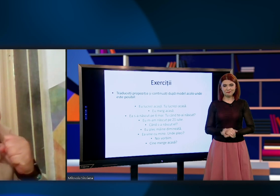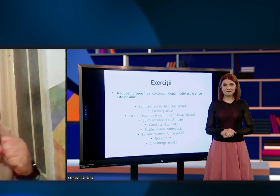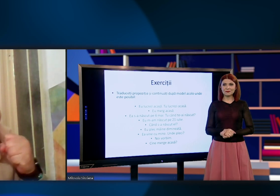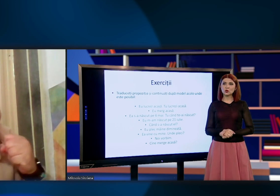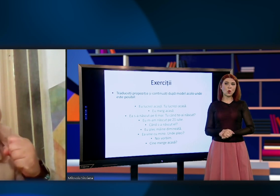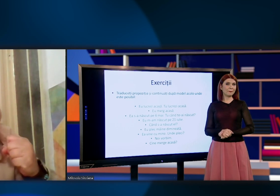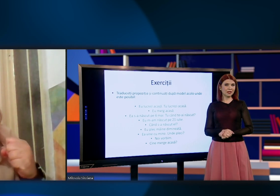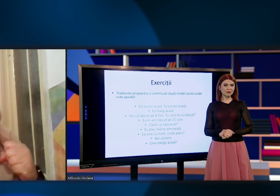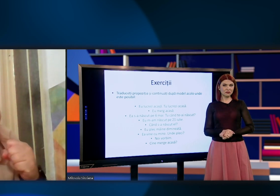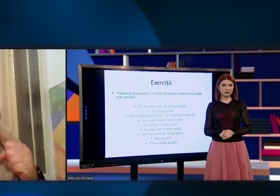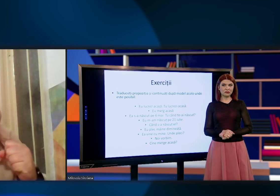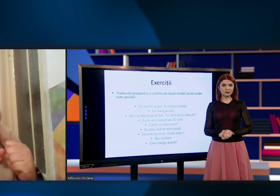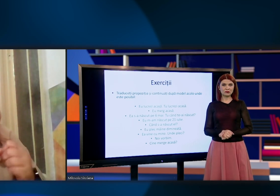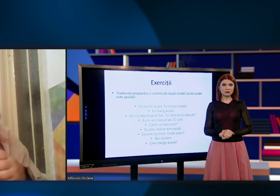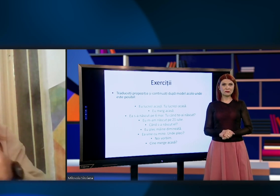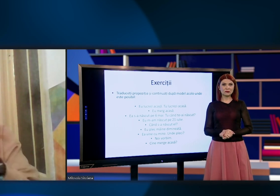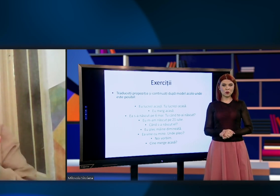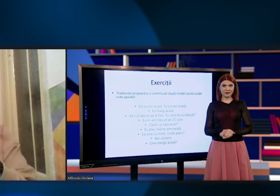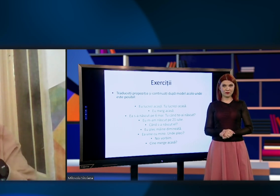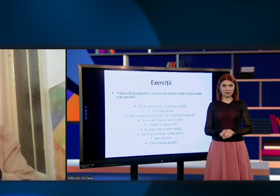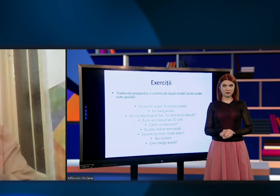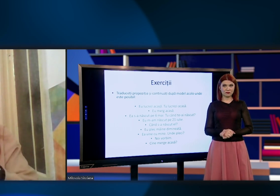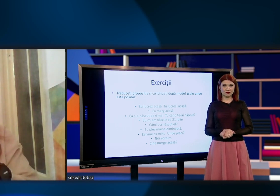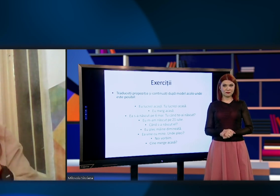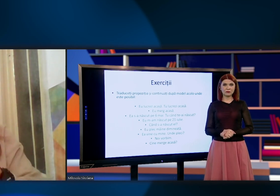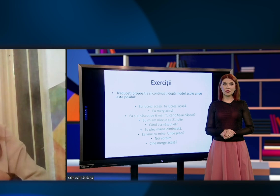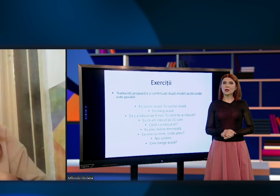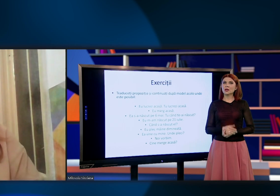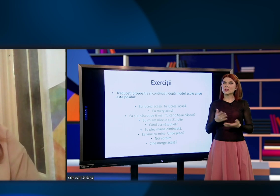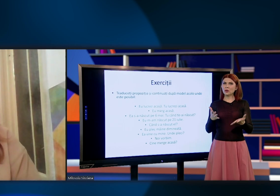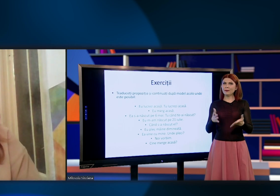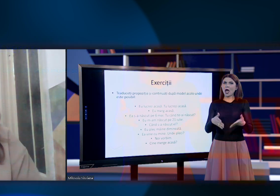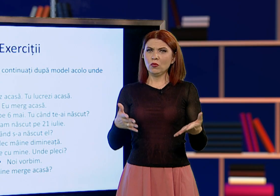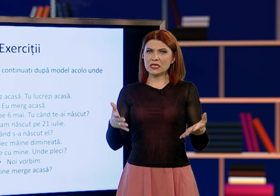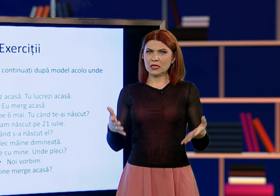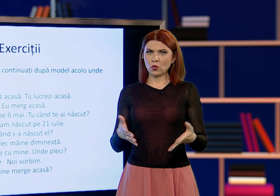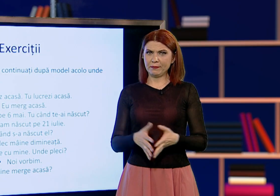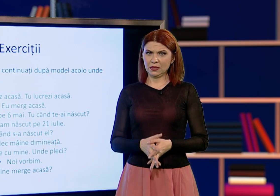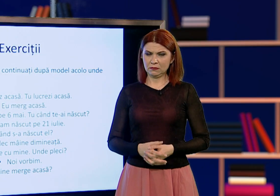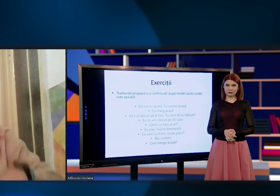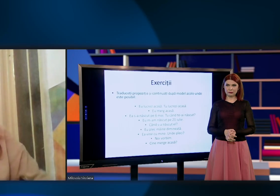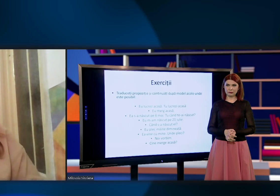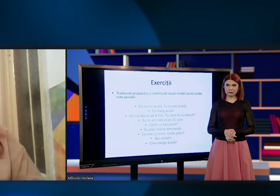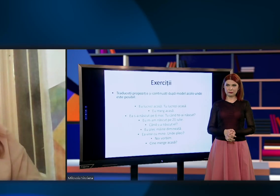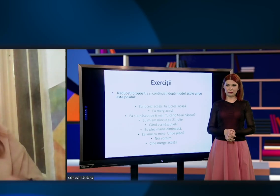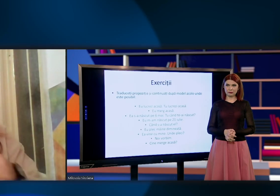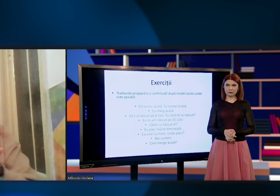Toamnă toamnă spune mi acum este toamnă acum este